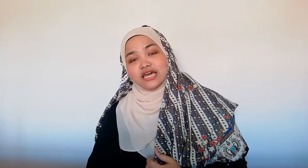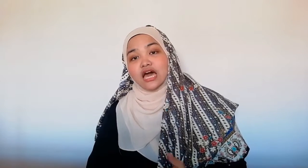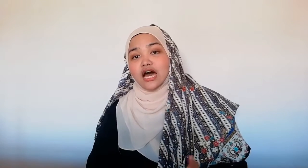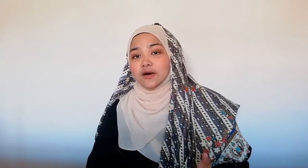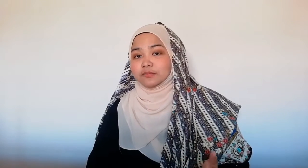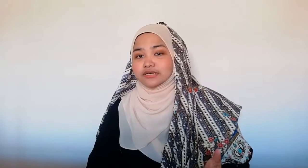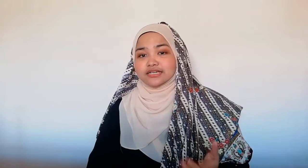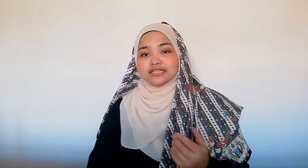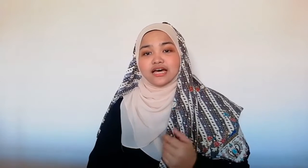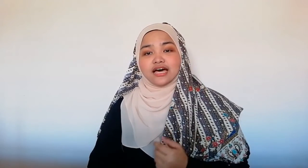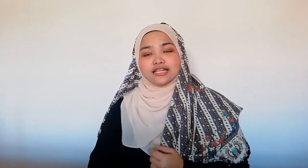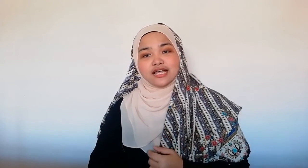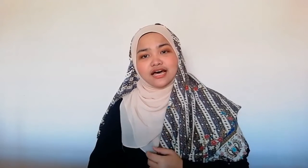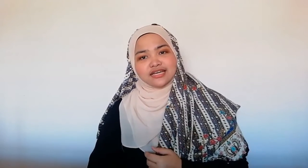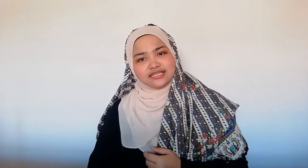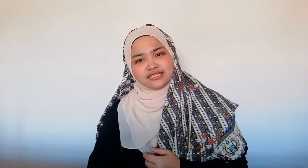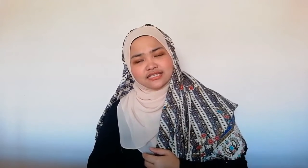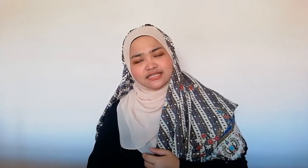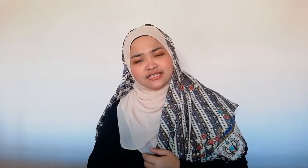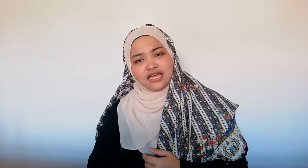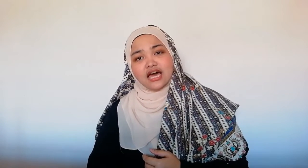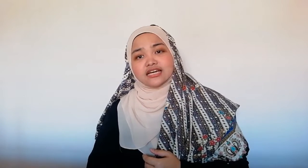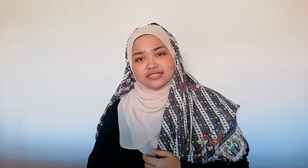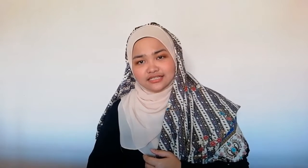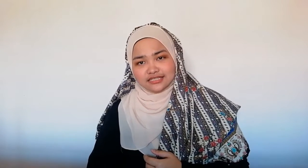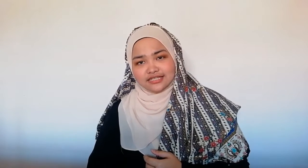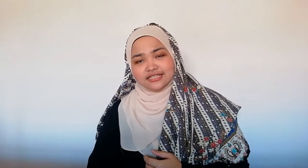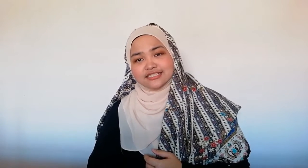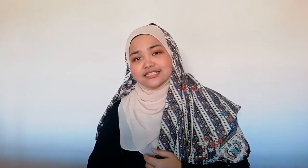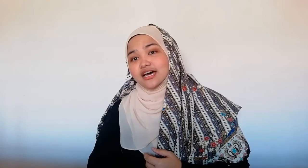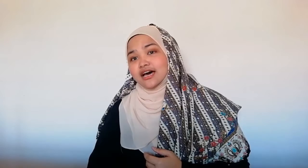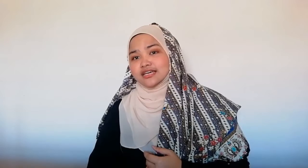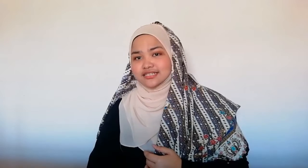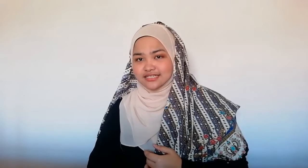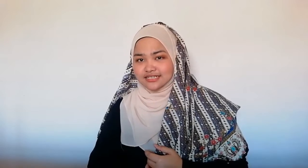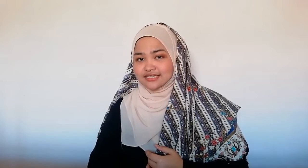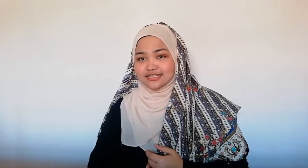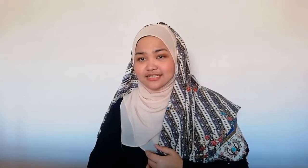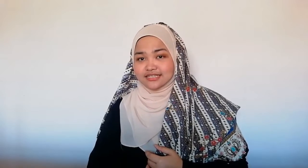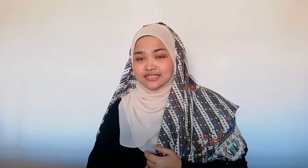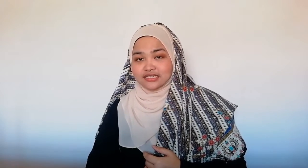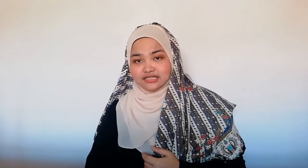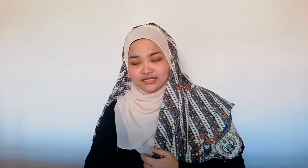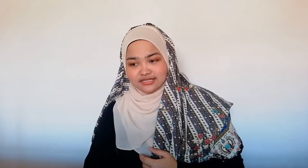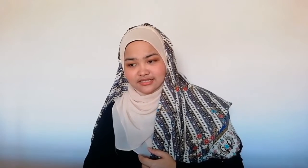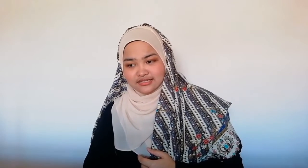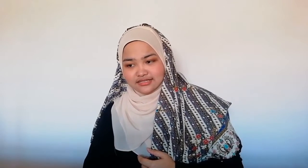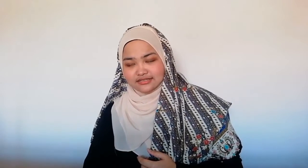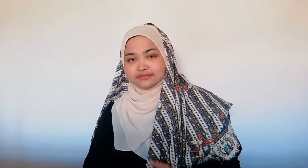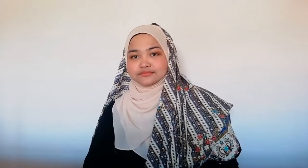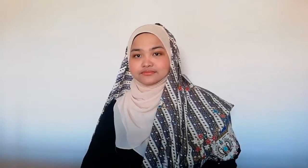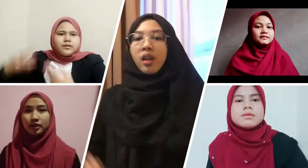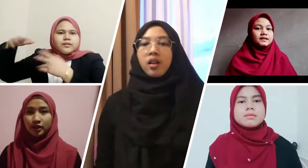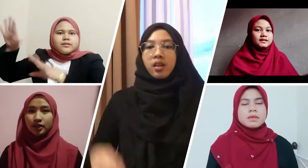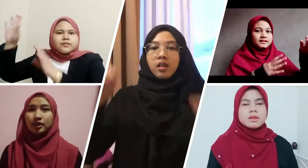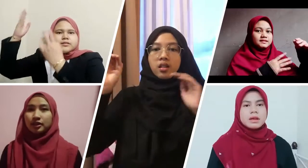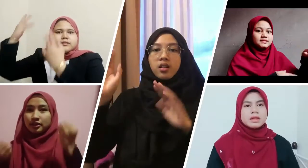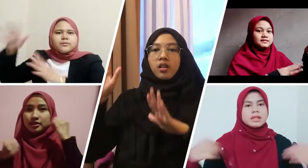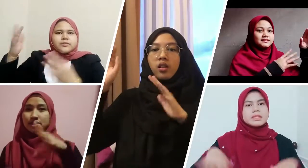mencukupi, apatah lagi kehendak diri.